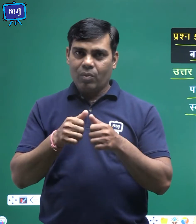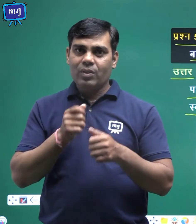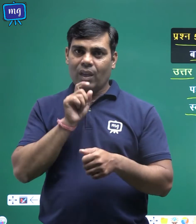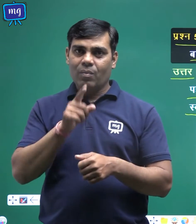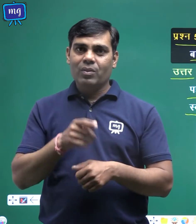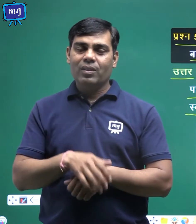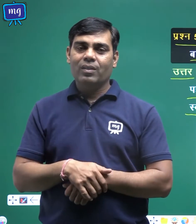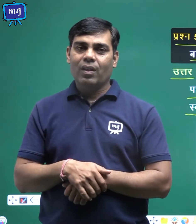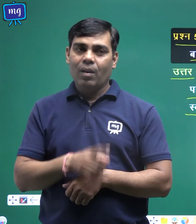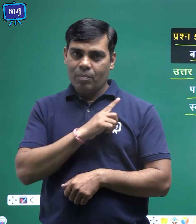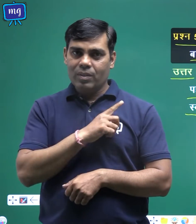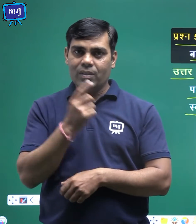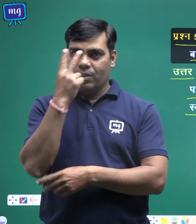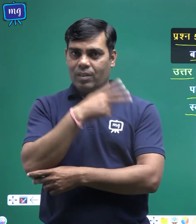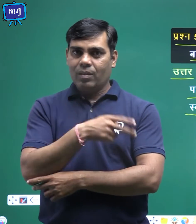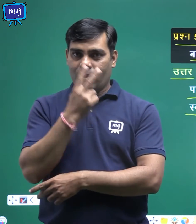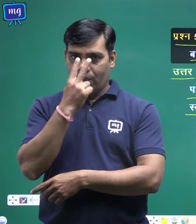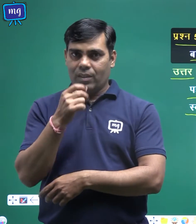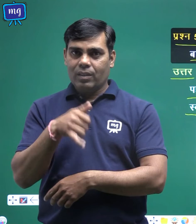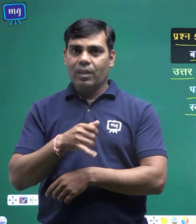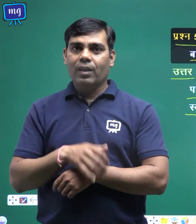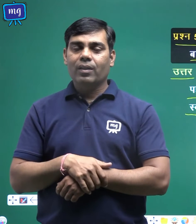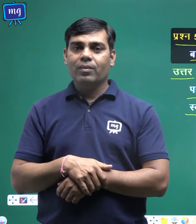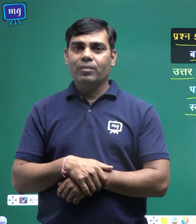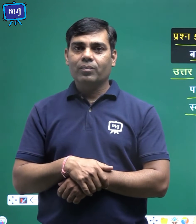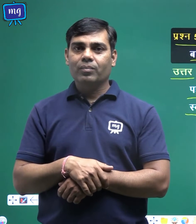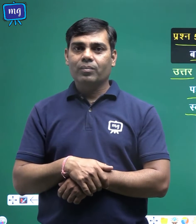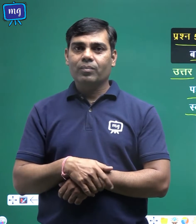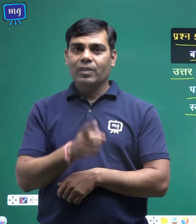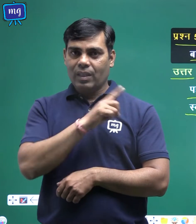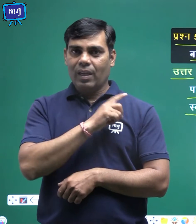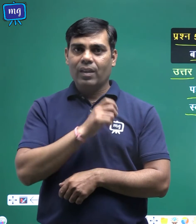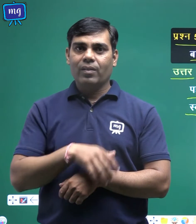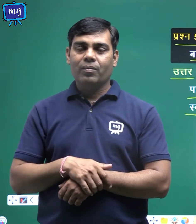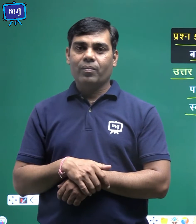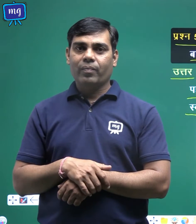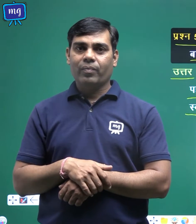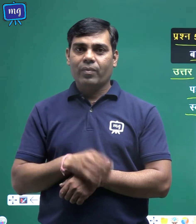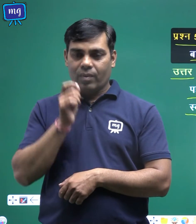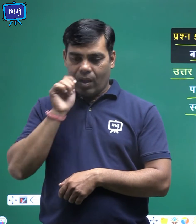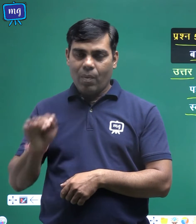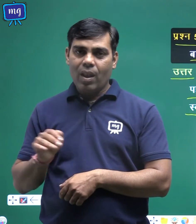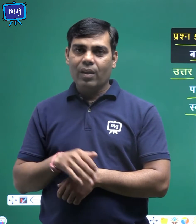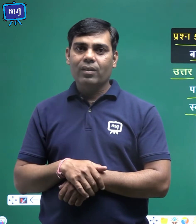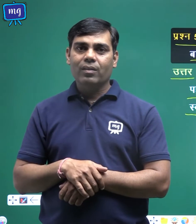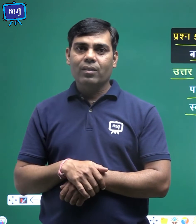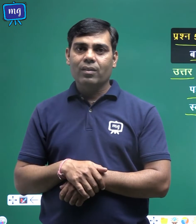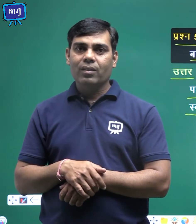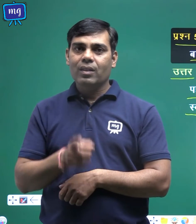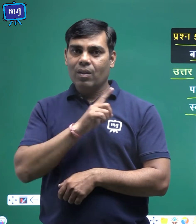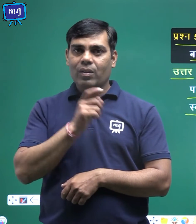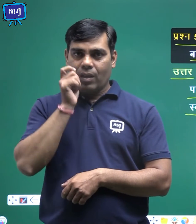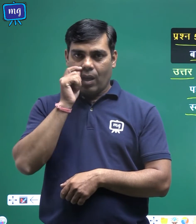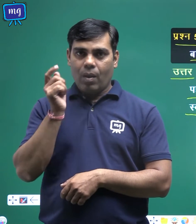आप चित्र में भी देख सकते हैं कि यह बालक और इसका